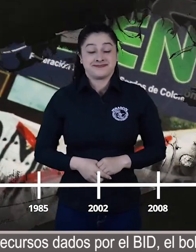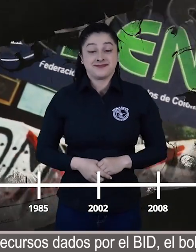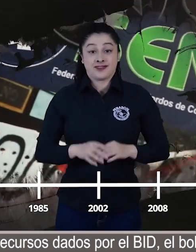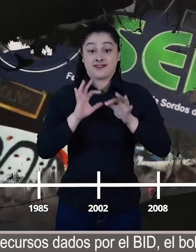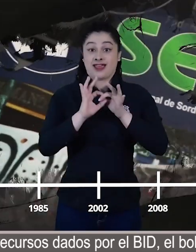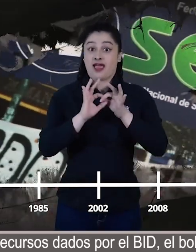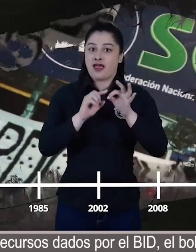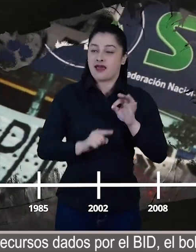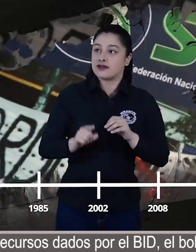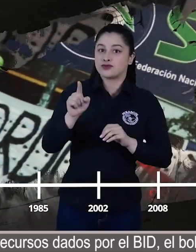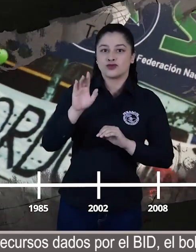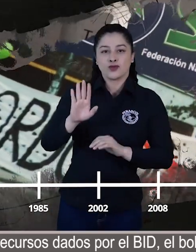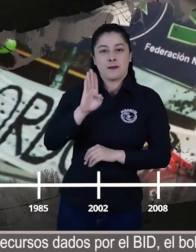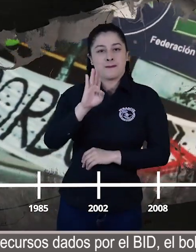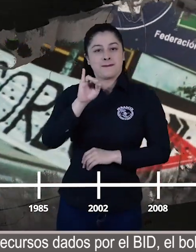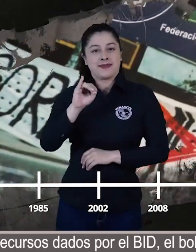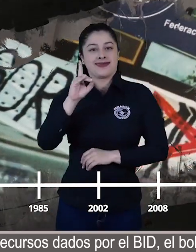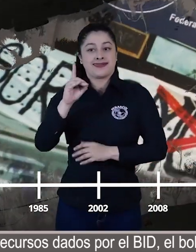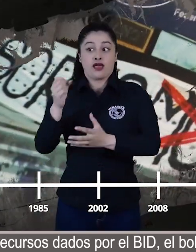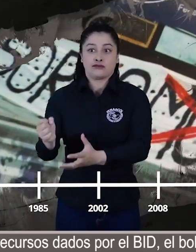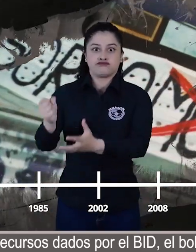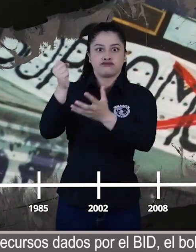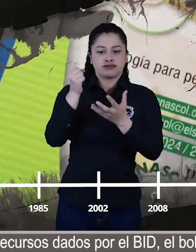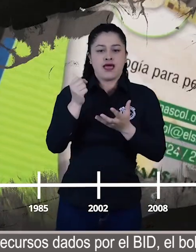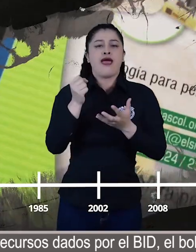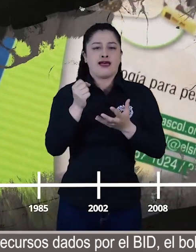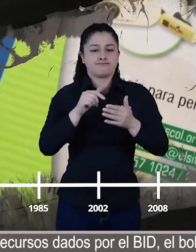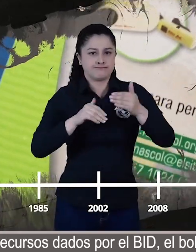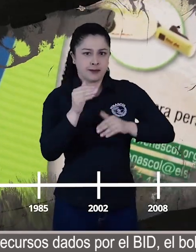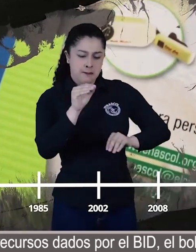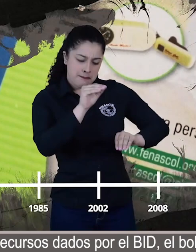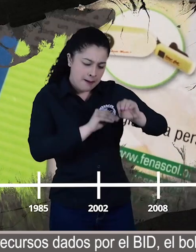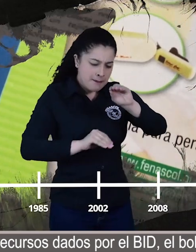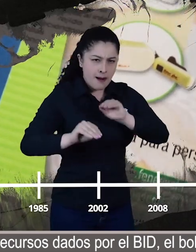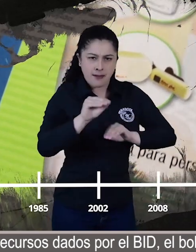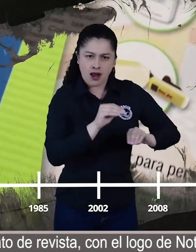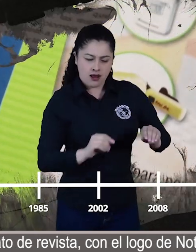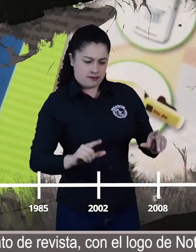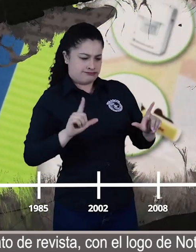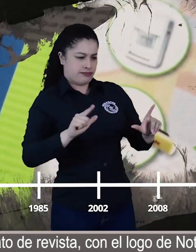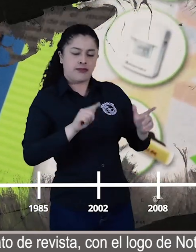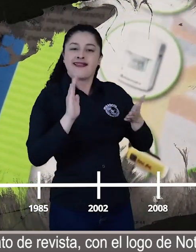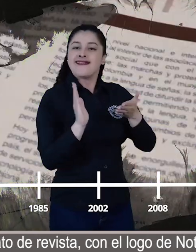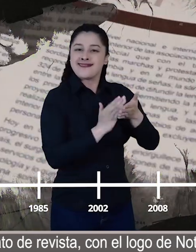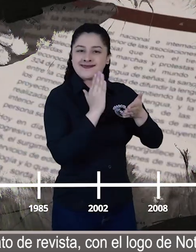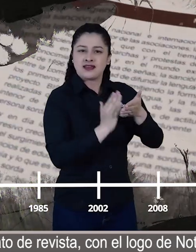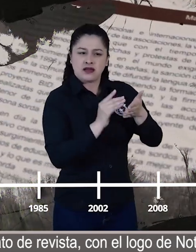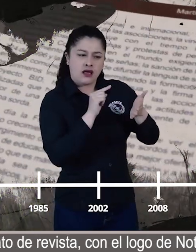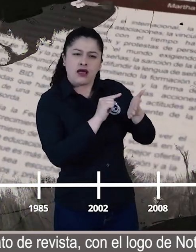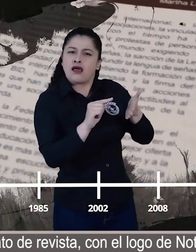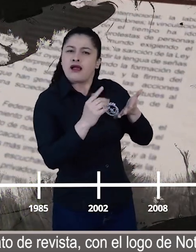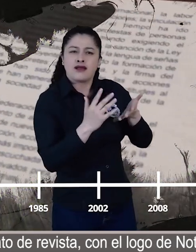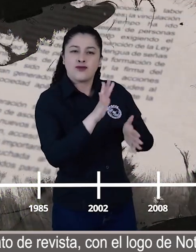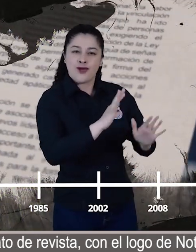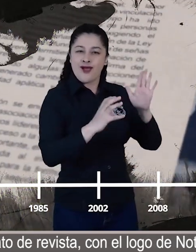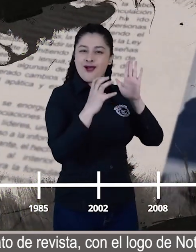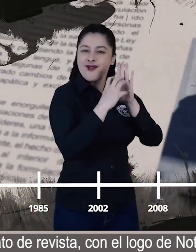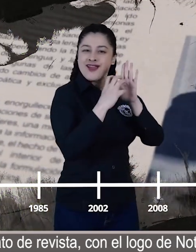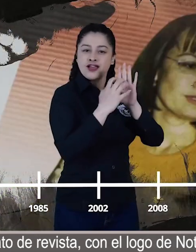Gracias a los recursos dados por el BID, el boletín se publicó en formato de revista, con el